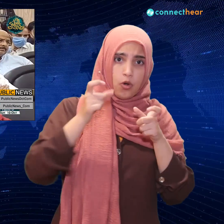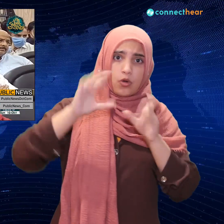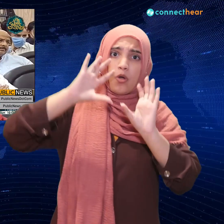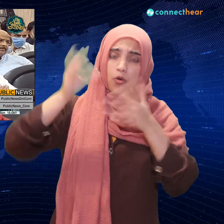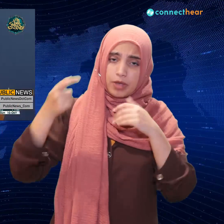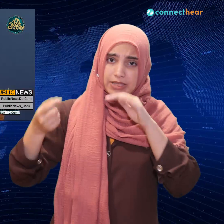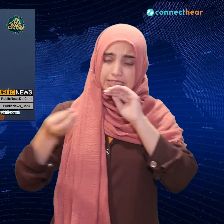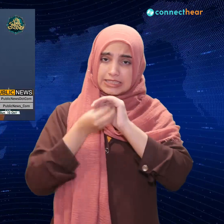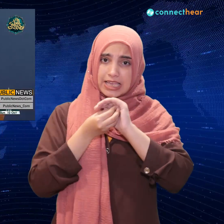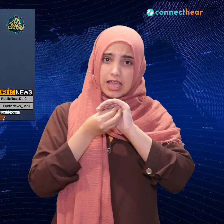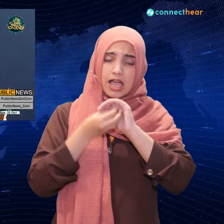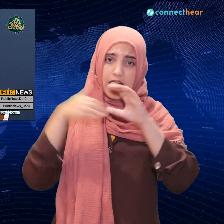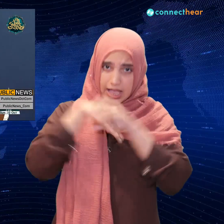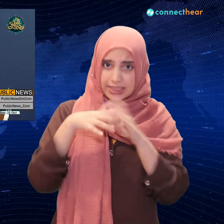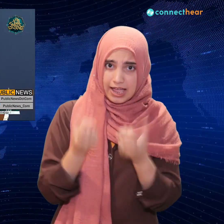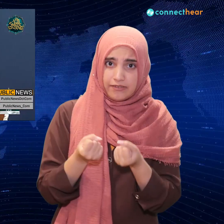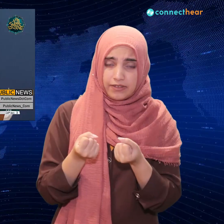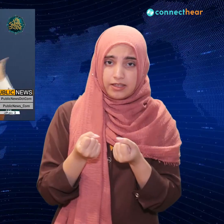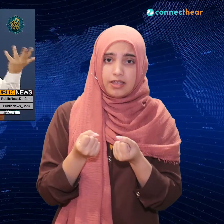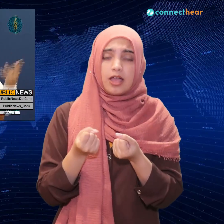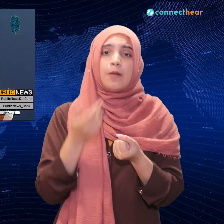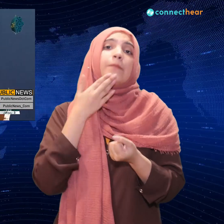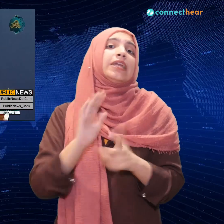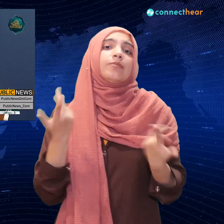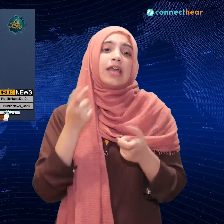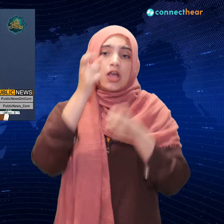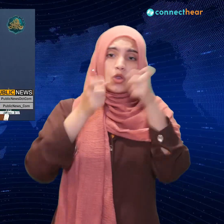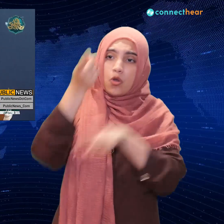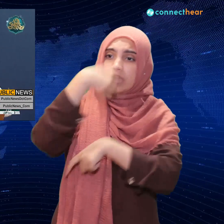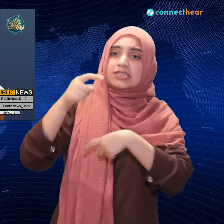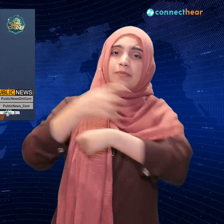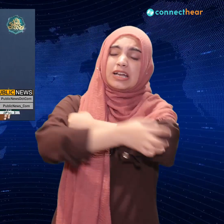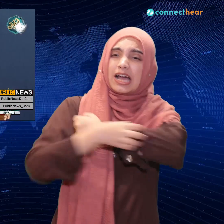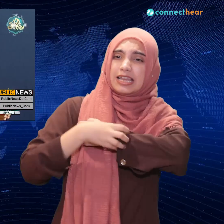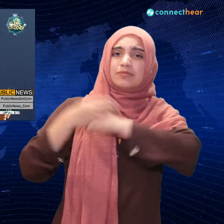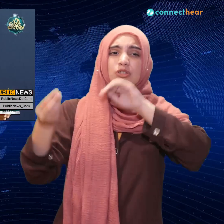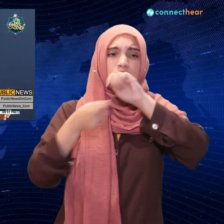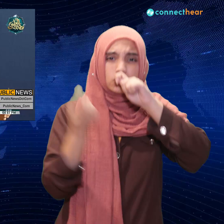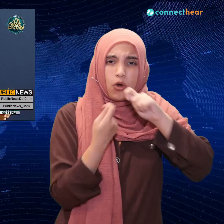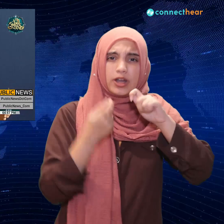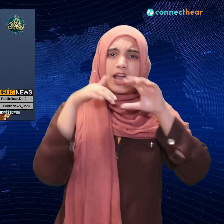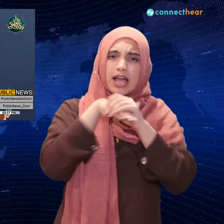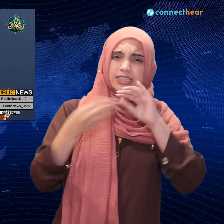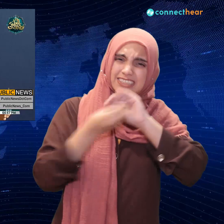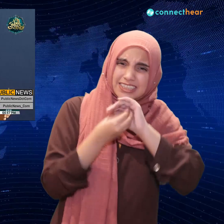کرپشن کا مطلب کیا ہے؟ عوام کا پیسہ چوری کرنا، اقتدار میں آ کے پیسہ چوری کرنا. جب تک معاشرے